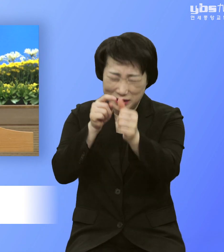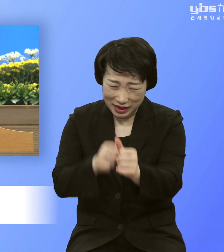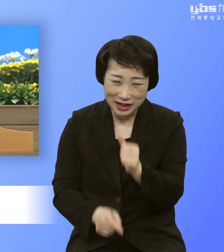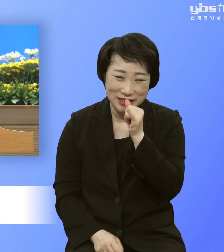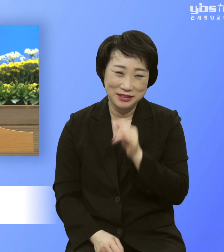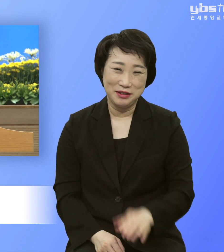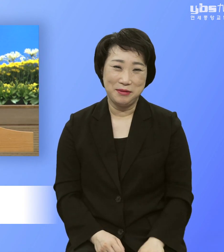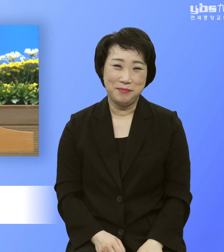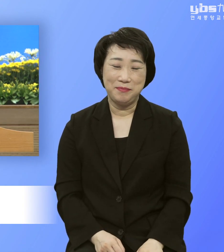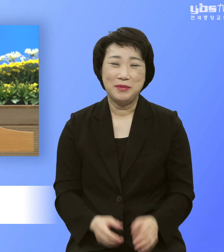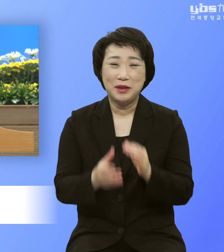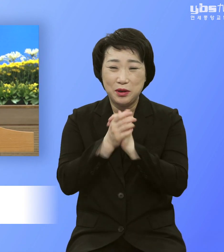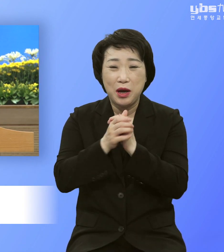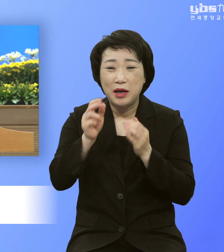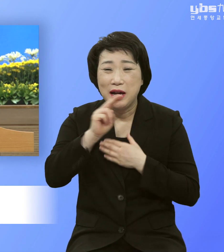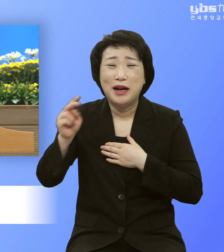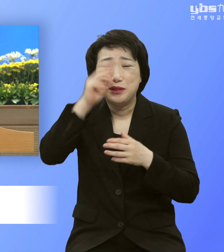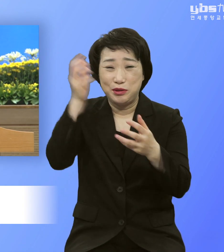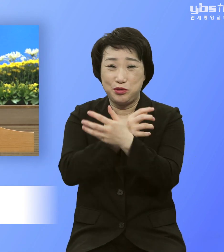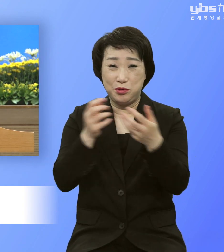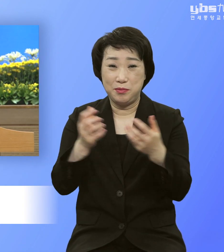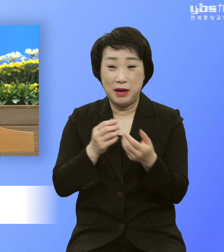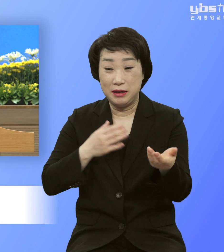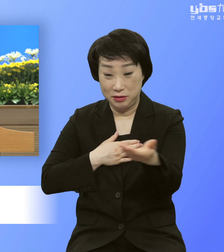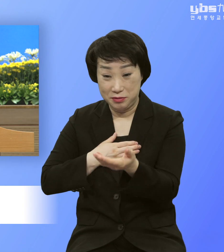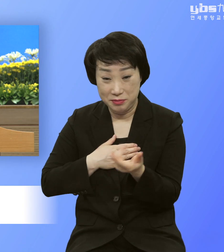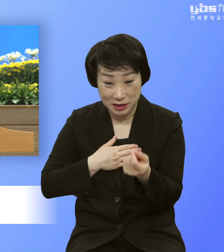기도해라. 기도해야 성령이 충만해서